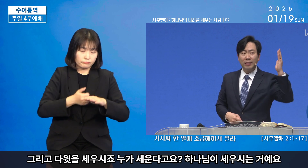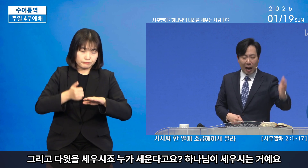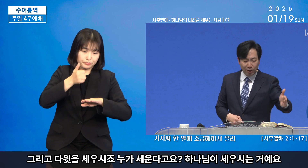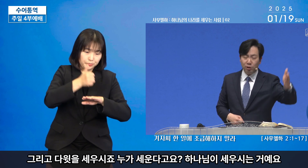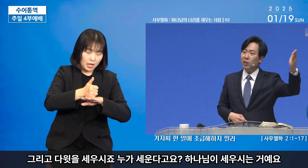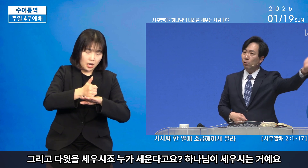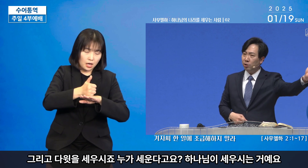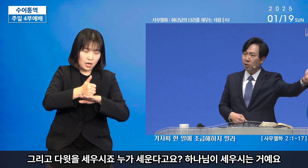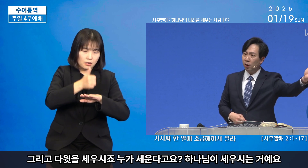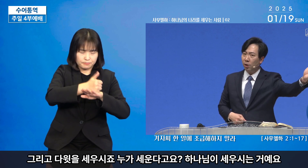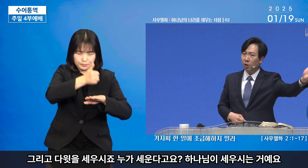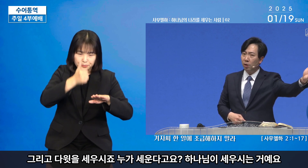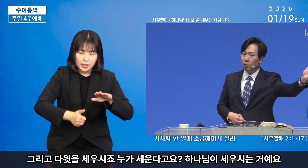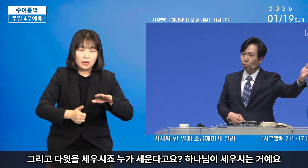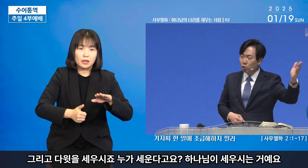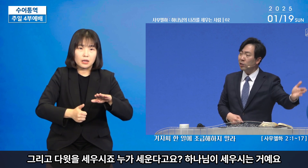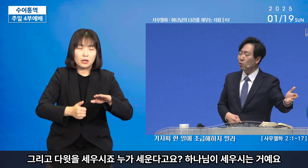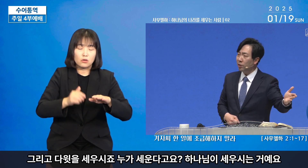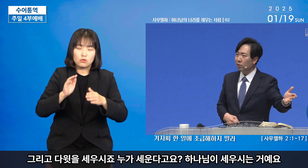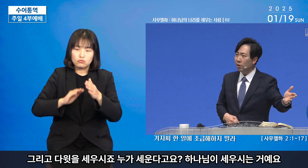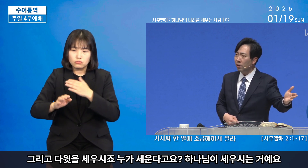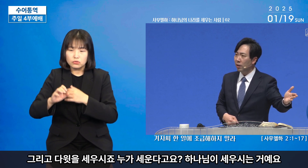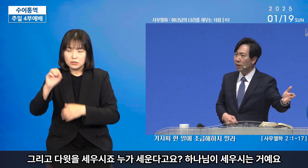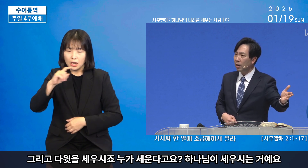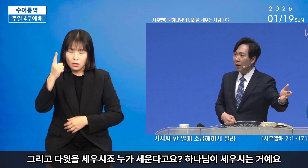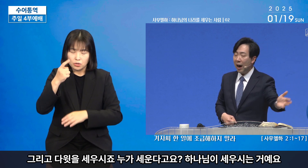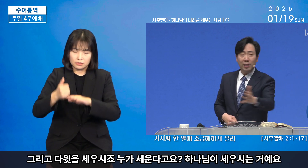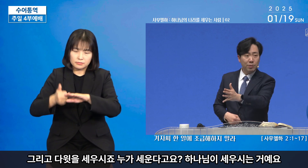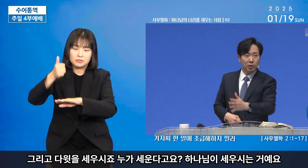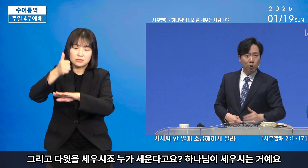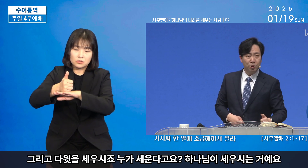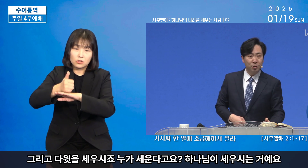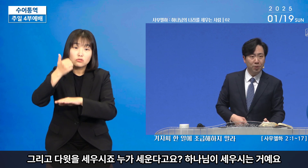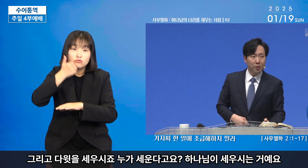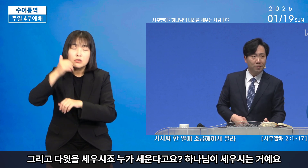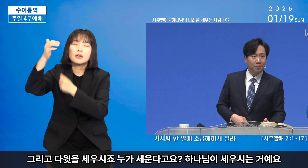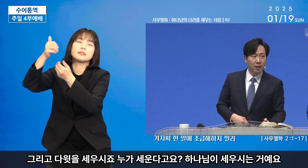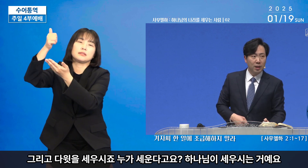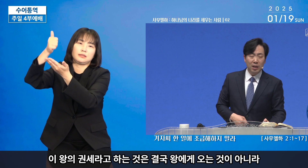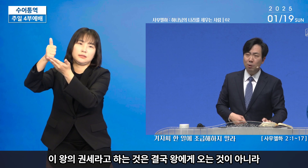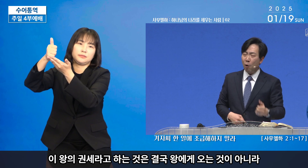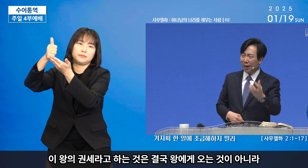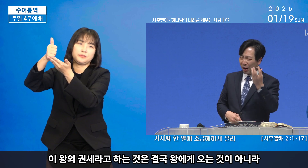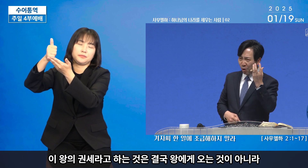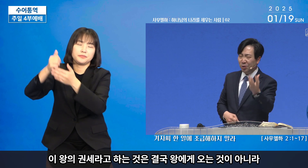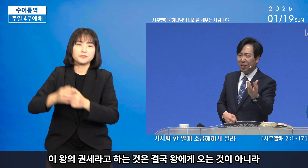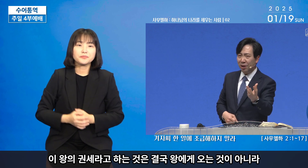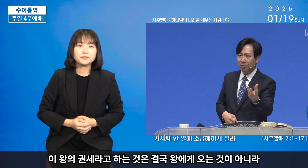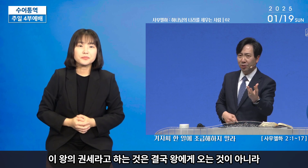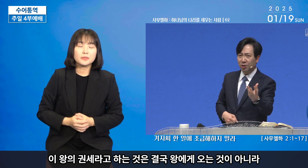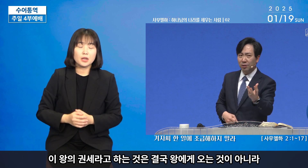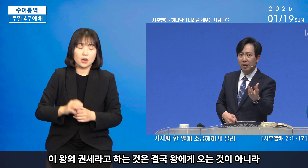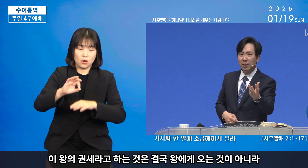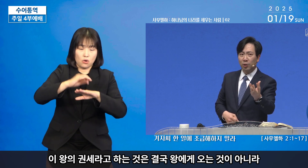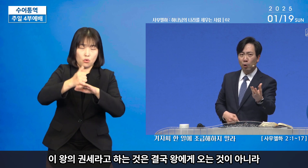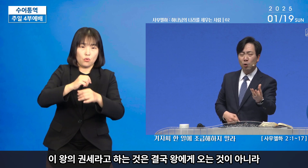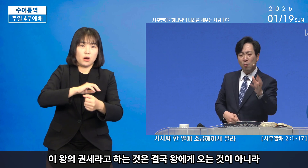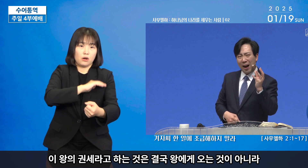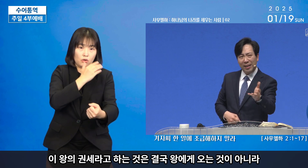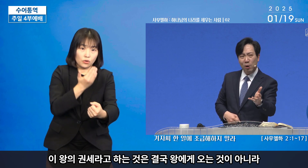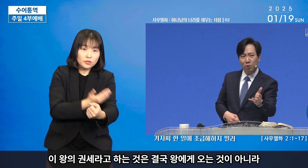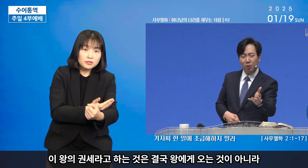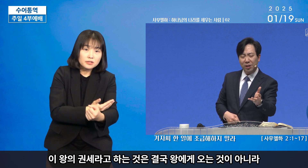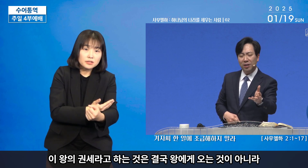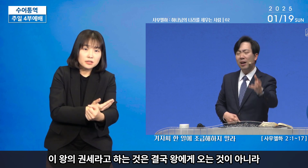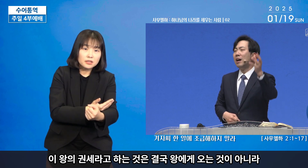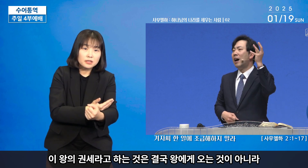그리고 다윗을 세우시죠. 누가 세운다고요? 하나님이 세우시는 거예요. 이 왕의 권세라고 하는 것은 결국